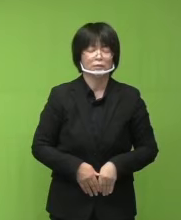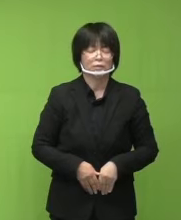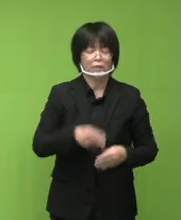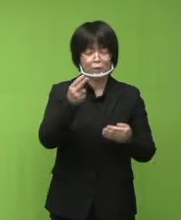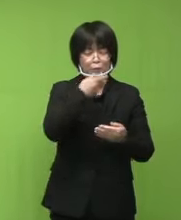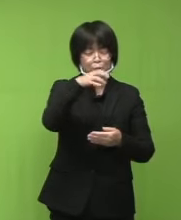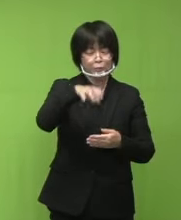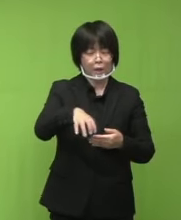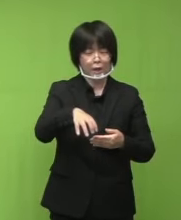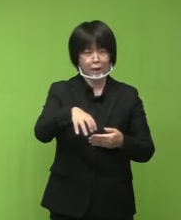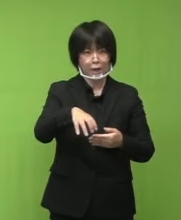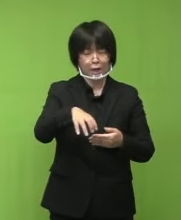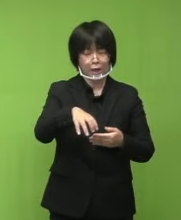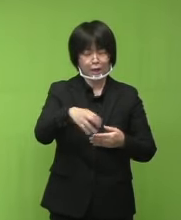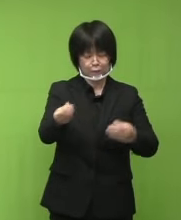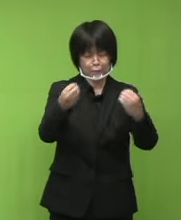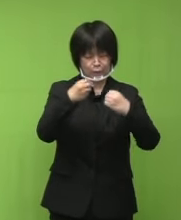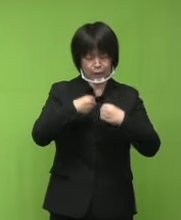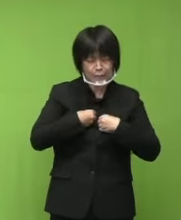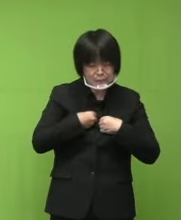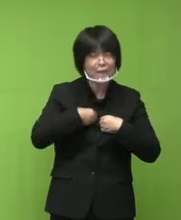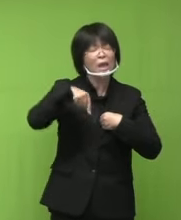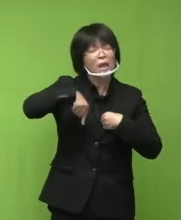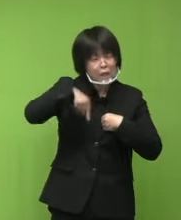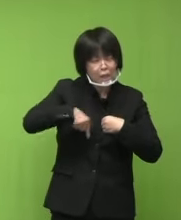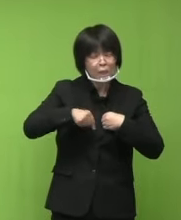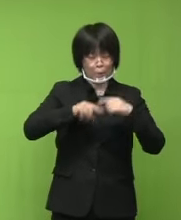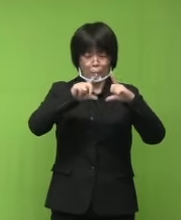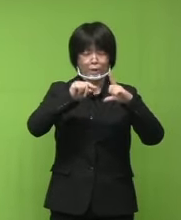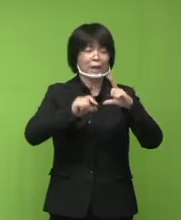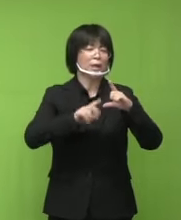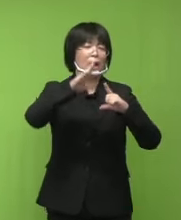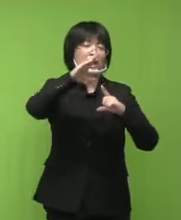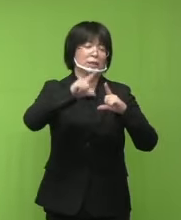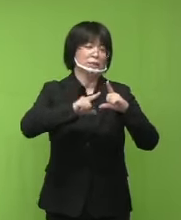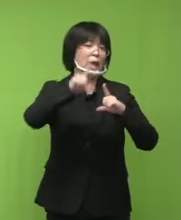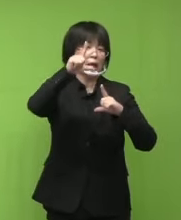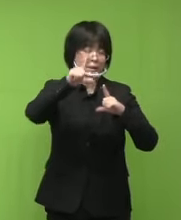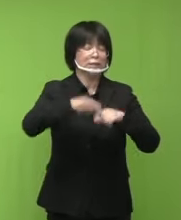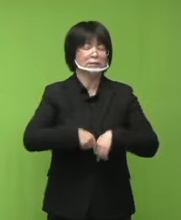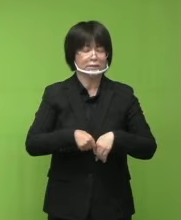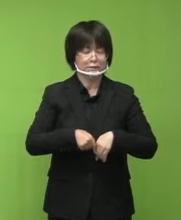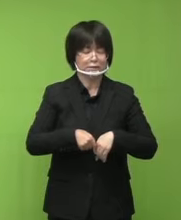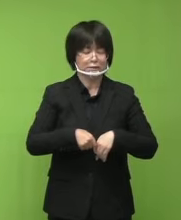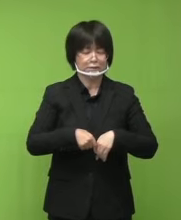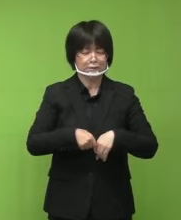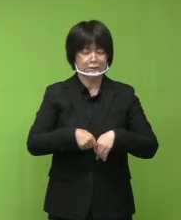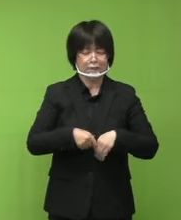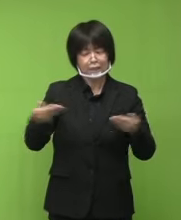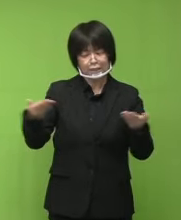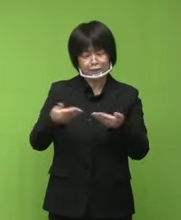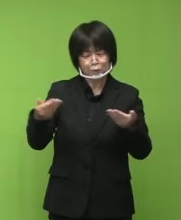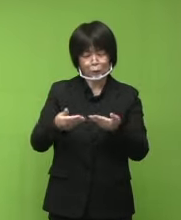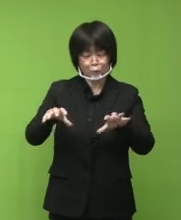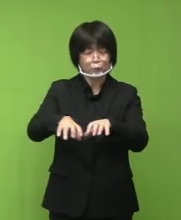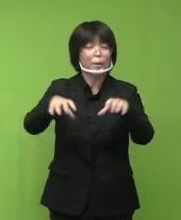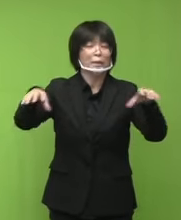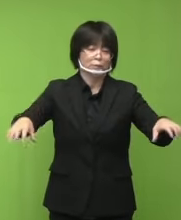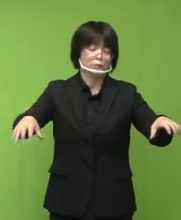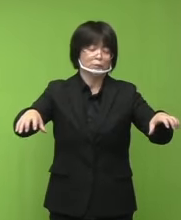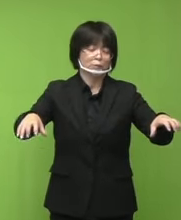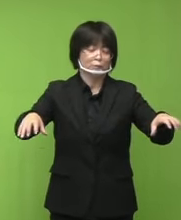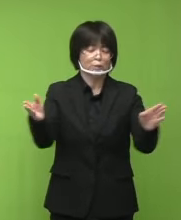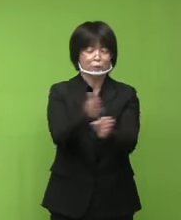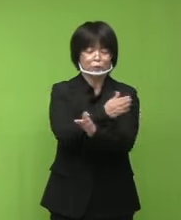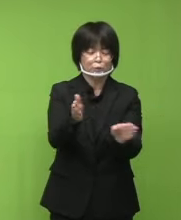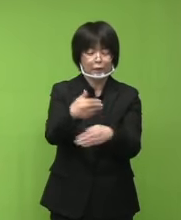場での感染も高い割合を占めています。事業所におかれましては、業務スペースをはじめ、休憩室、